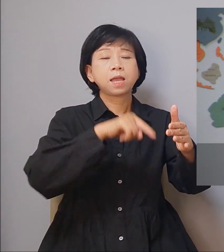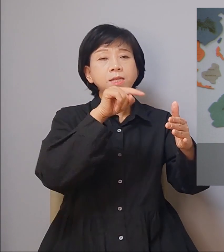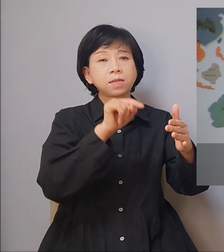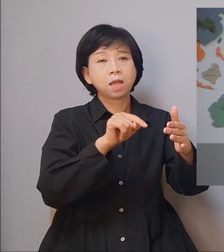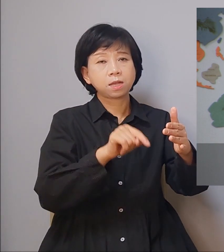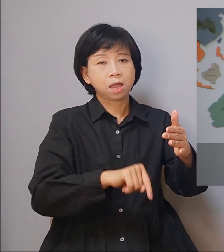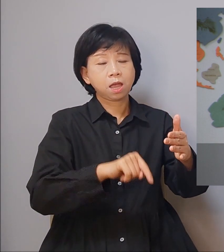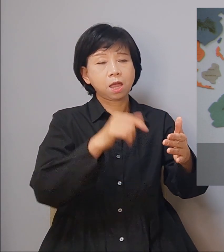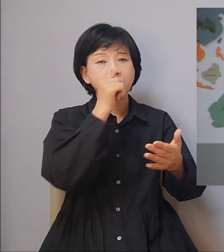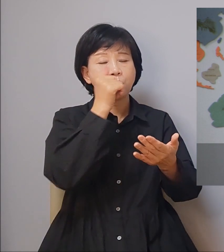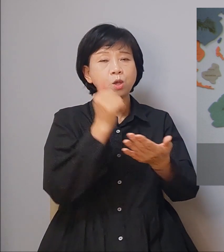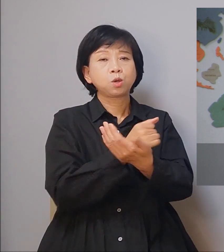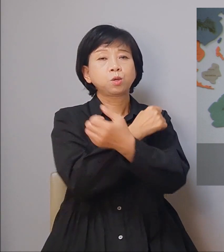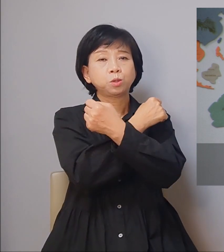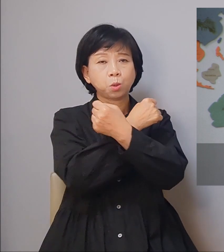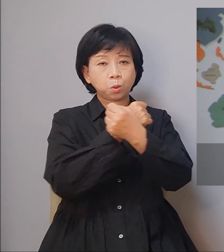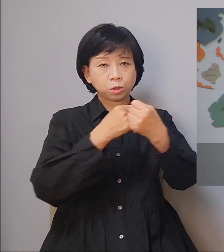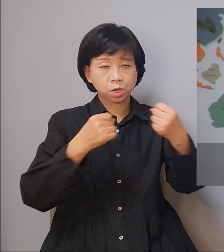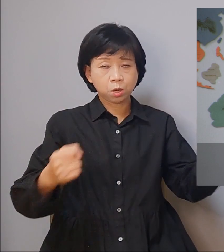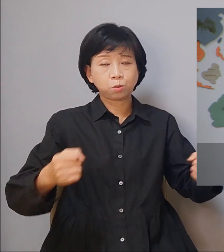죄악된 세상에